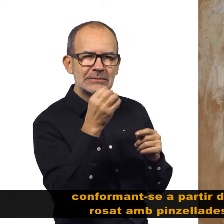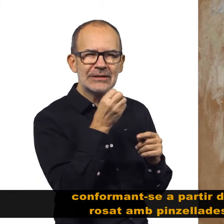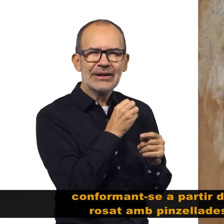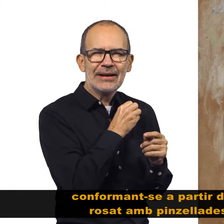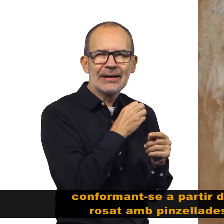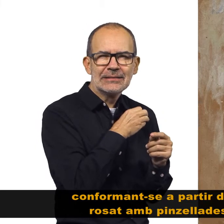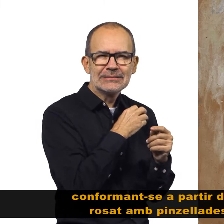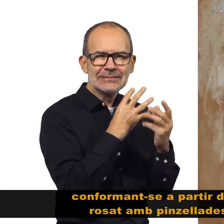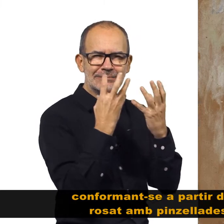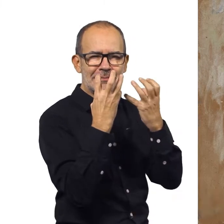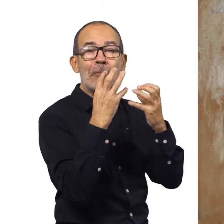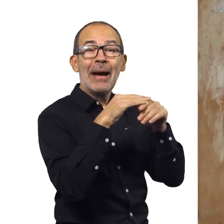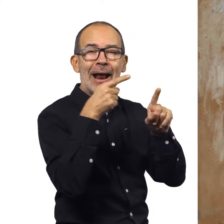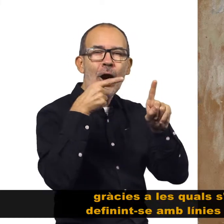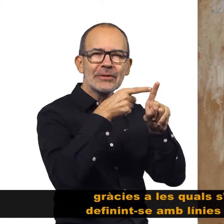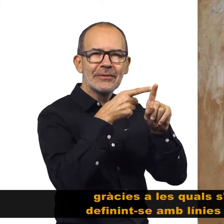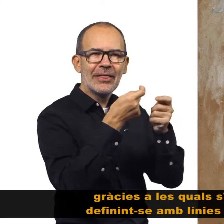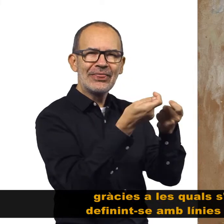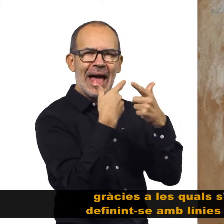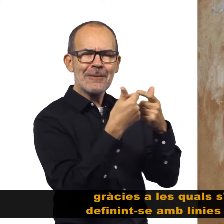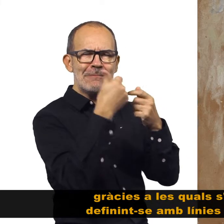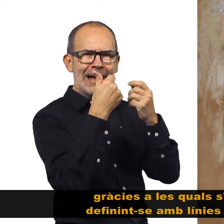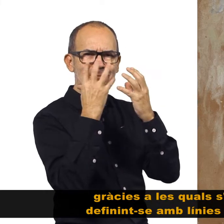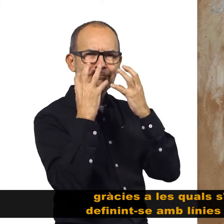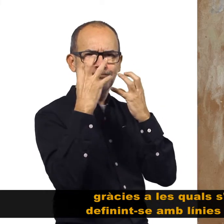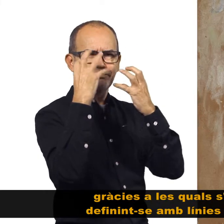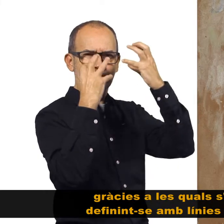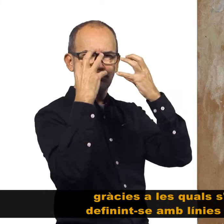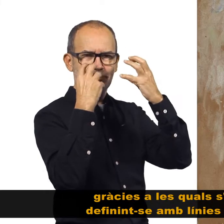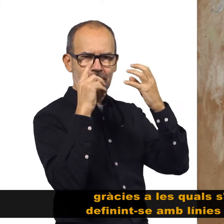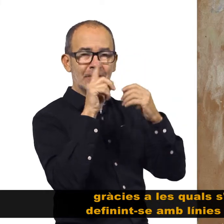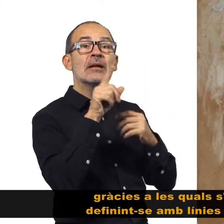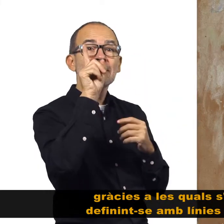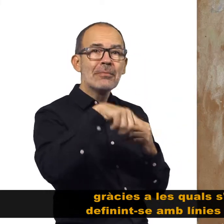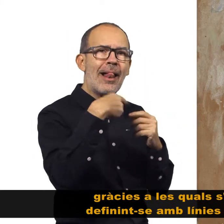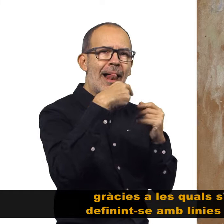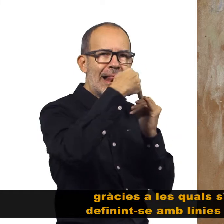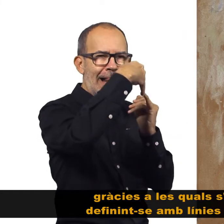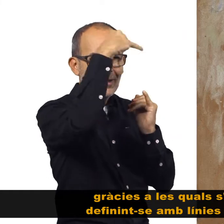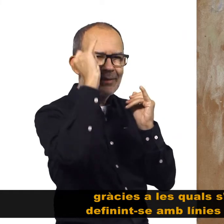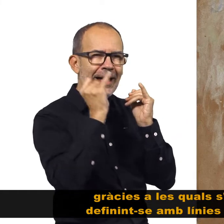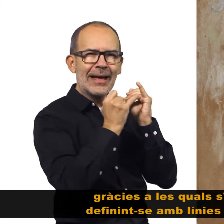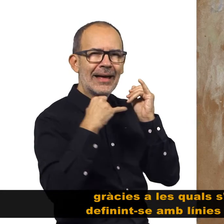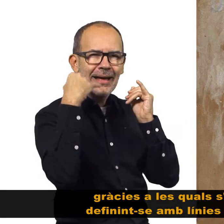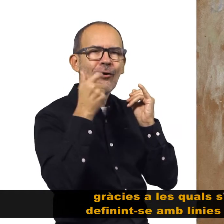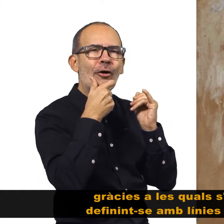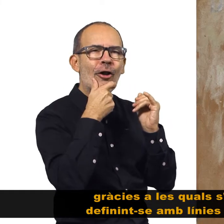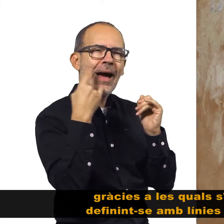i grises, gràcies a les quals s'atorga volum, definint-se amb línies i taques blaves que dibuixen el contorn